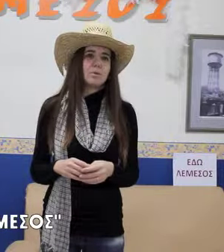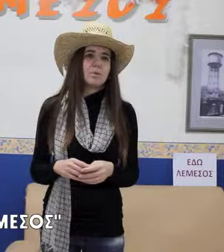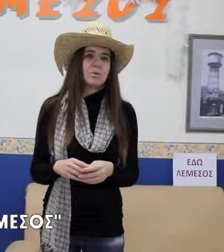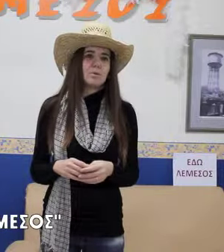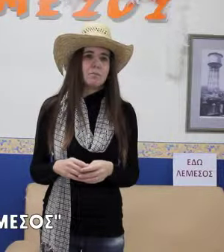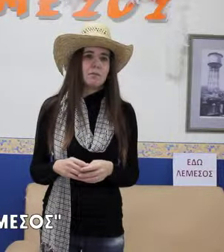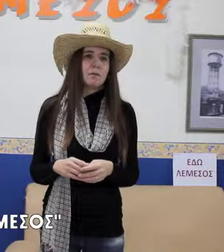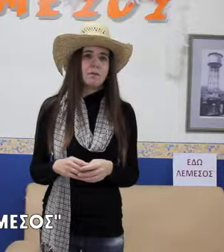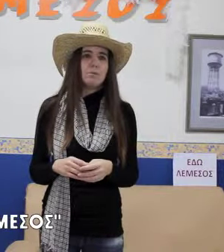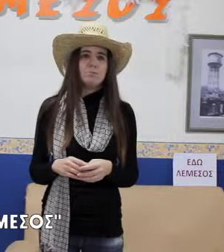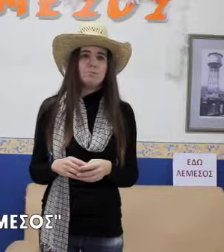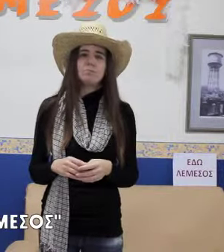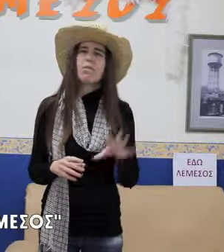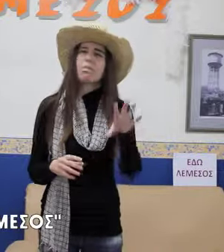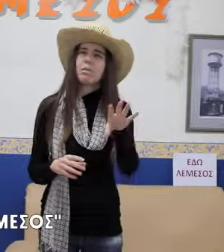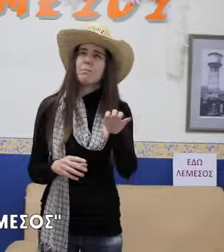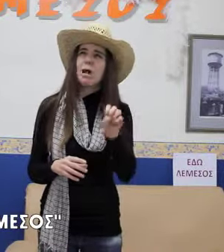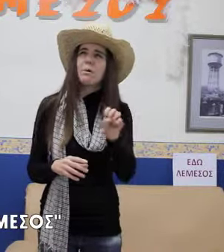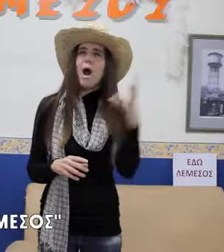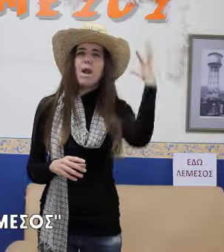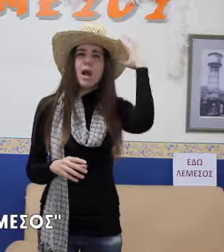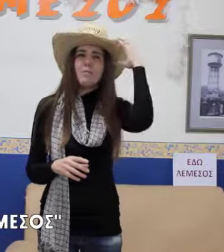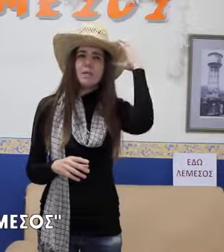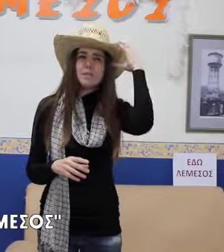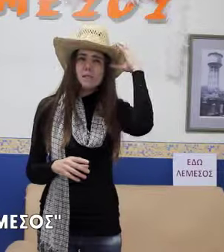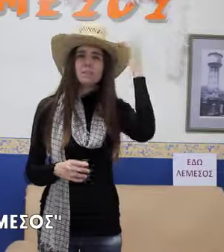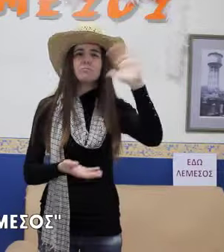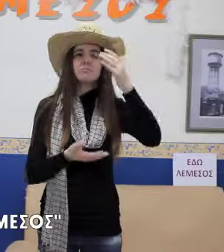θα πάρουν αναμνηστικά διπλώματα συμμετοχής.